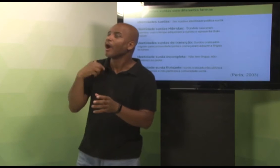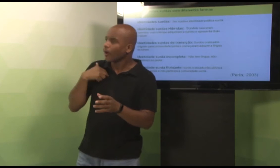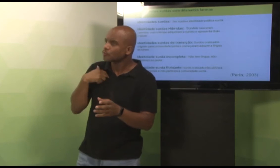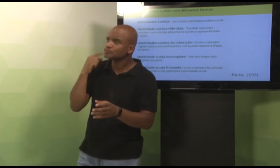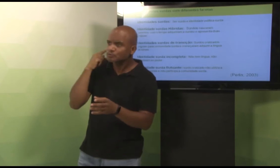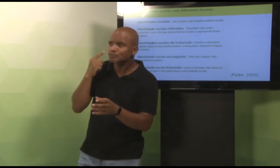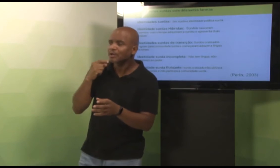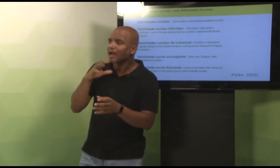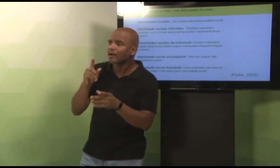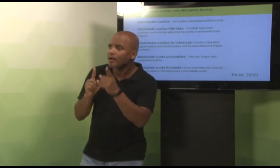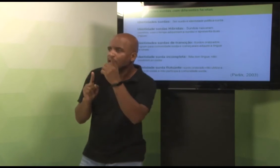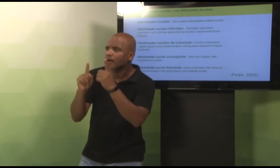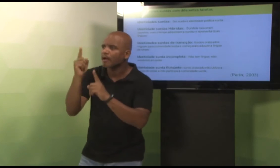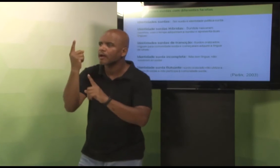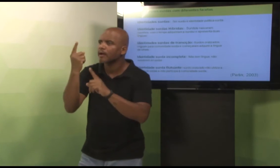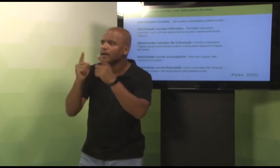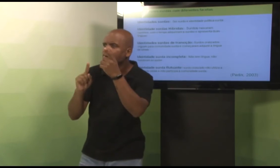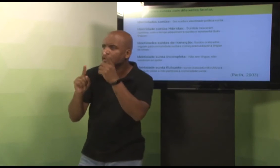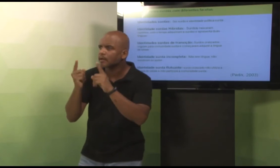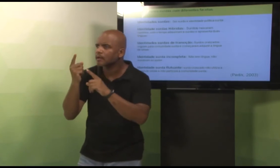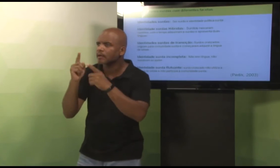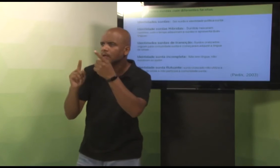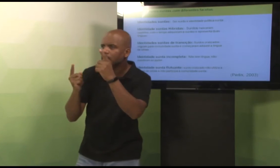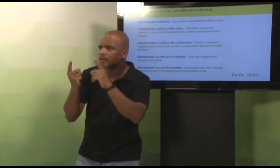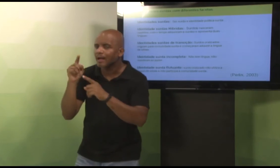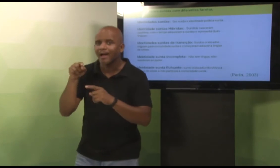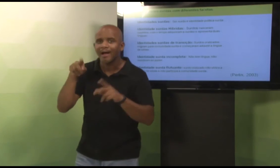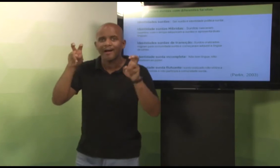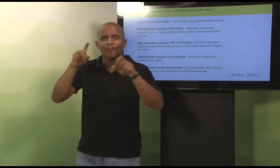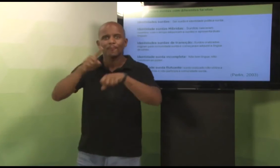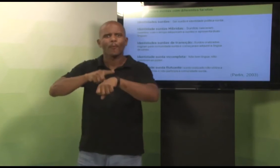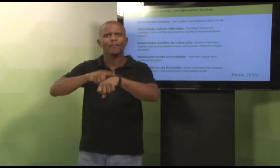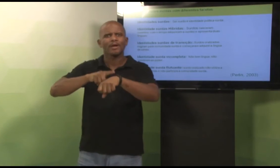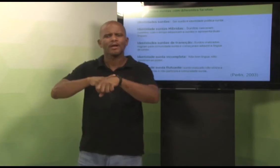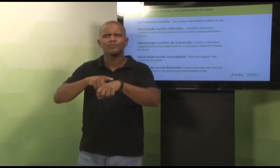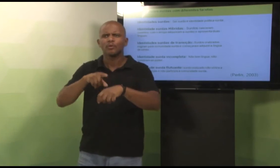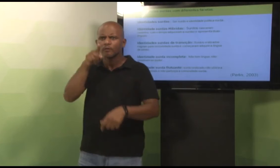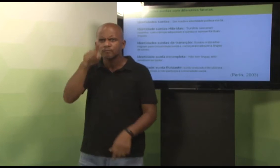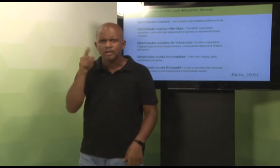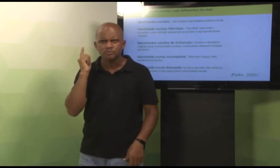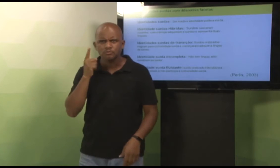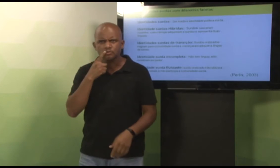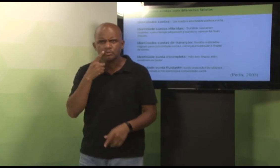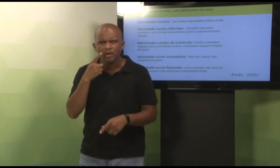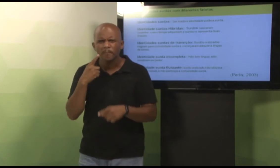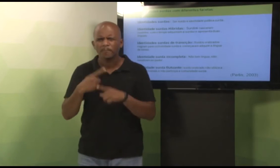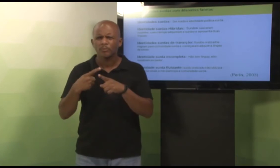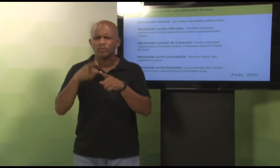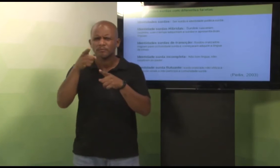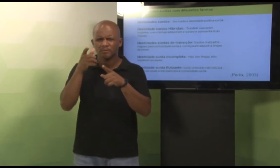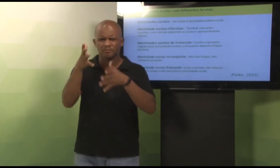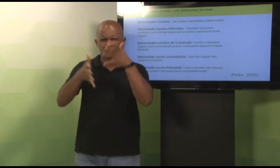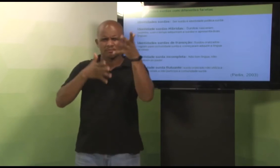não conhece surdos, começa a conhecer, a se envolver, começa a se comunicar por meio de gestos.